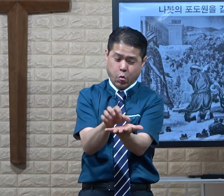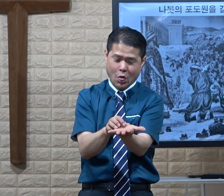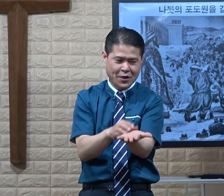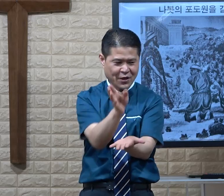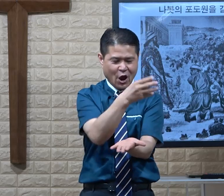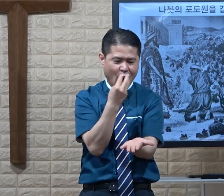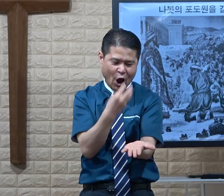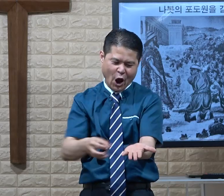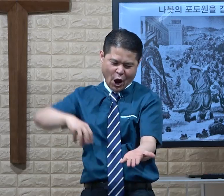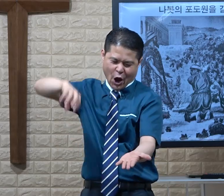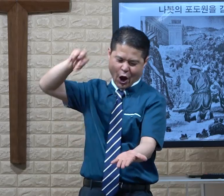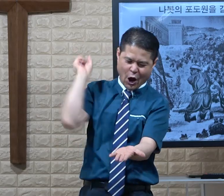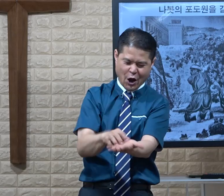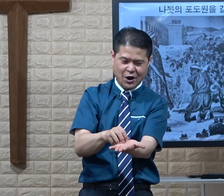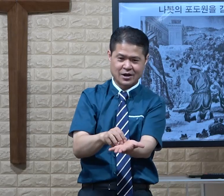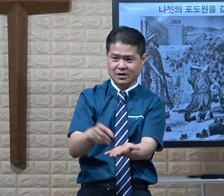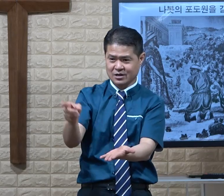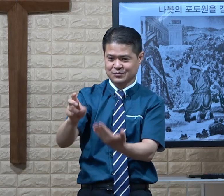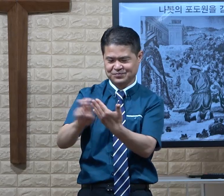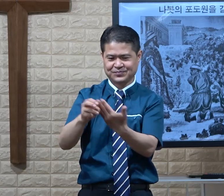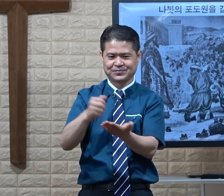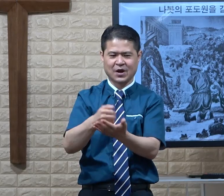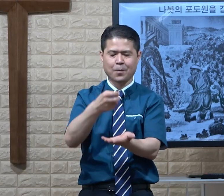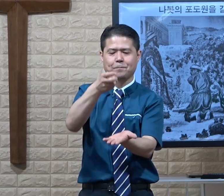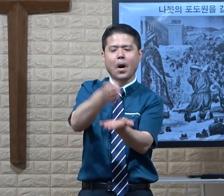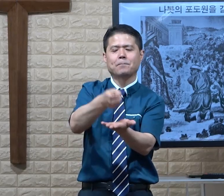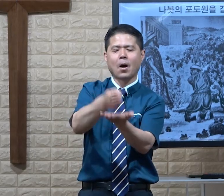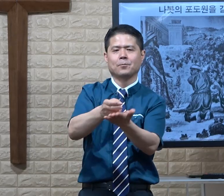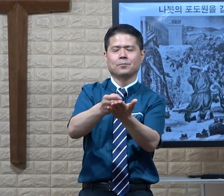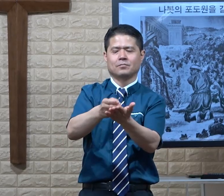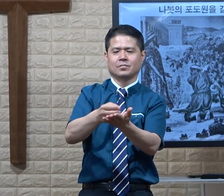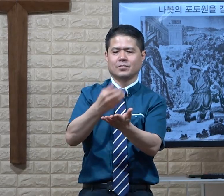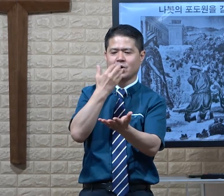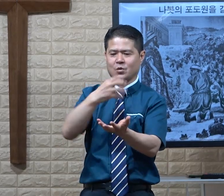오히려 그런 거짓 글들을 쓰고 왕의 직인을 받아서